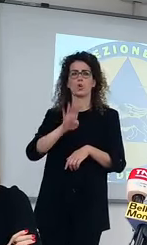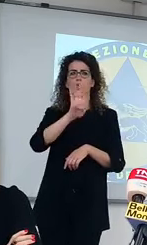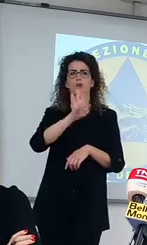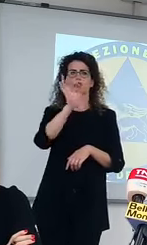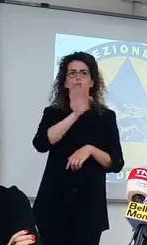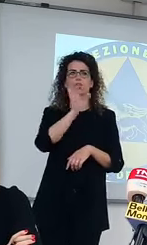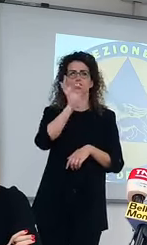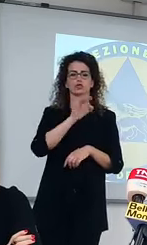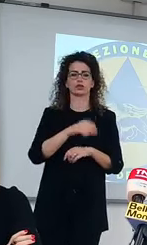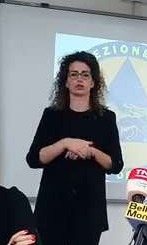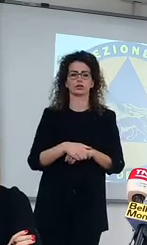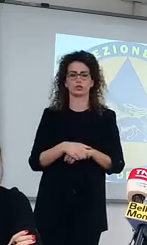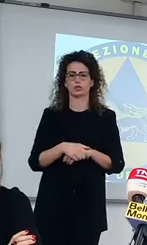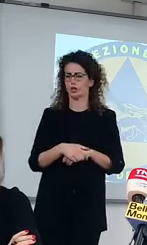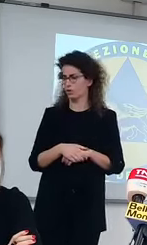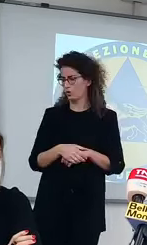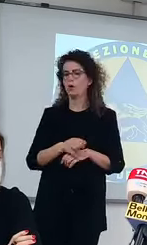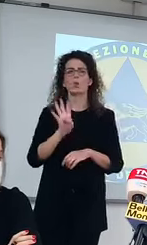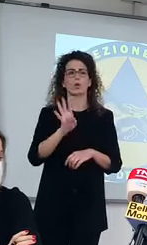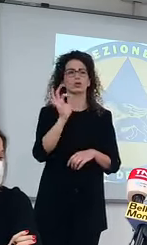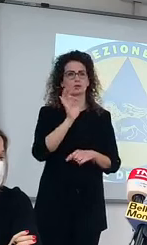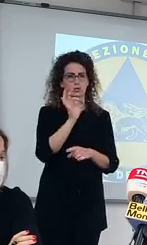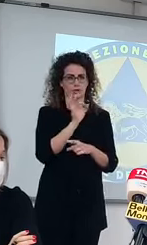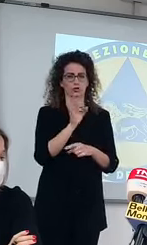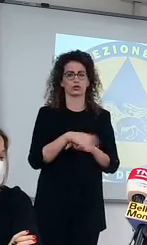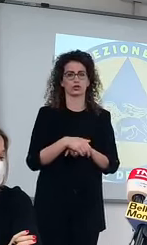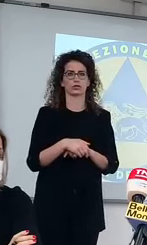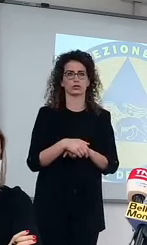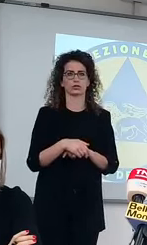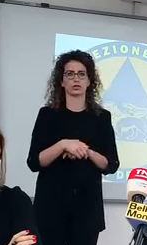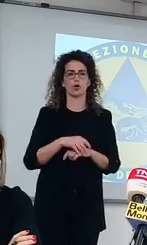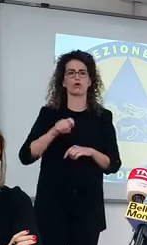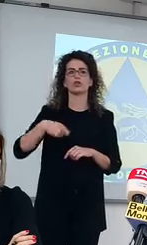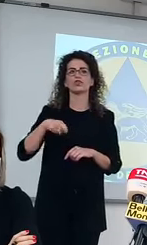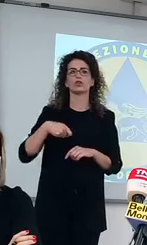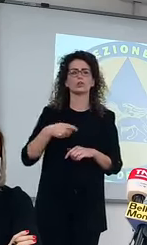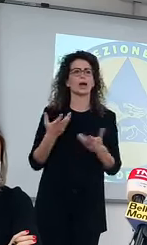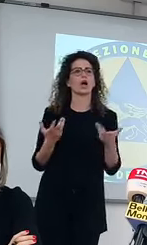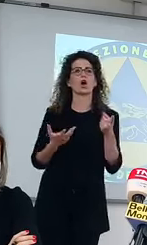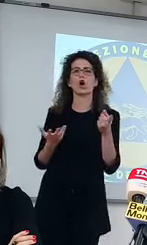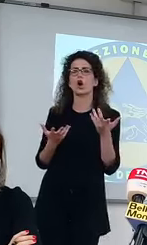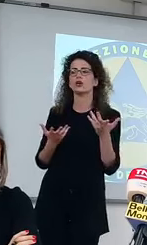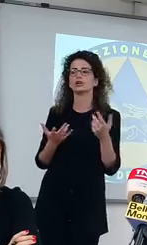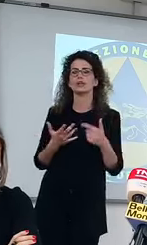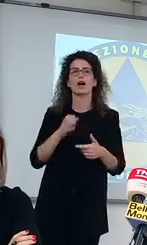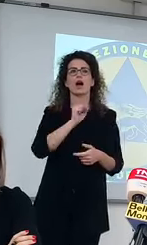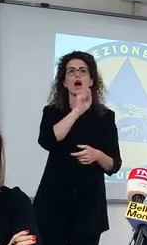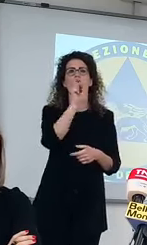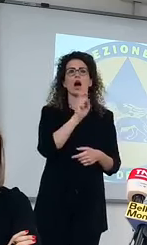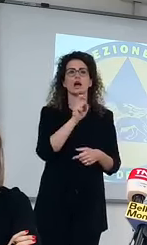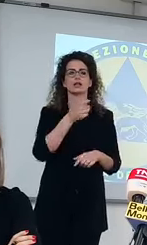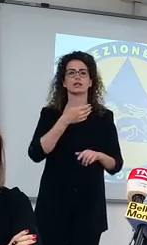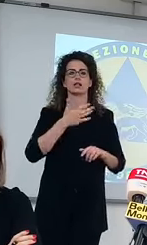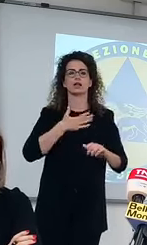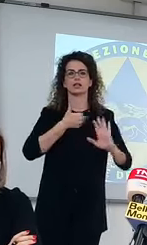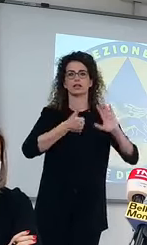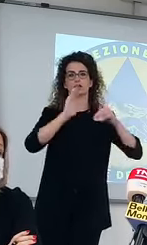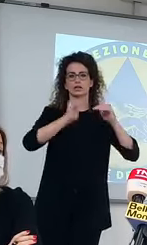4%, quanto è il 4%? Il Friuli è al 3% o 2%. Su AstraZeneca sotto i 60 anni.